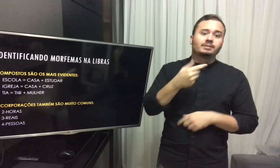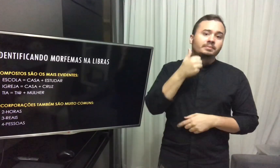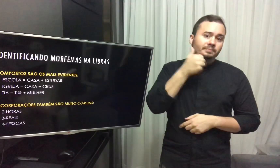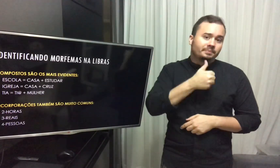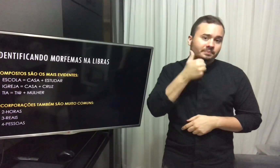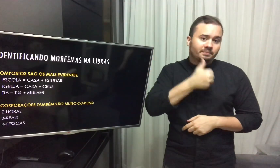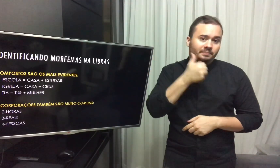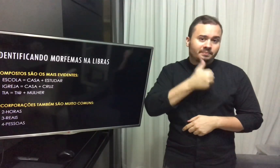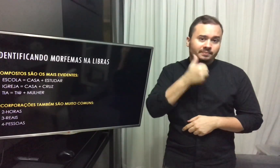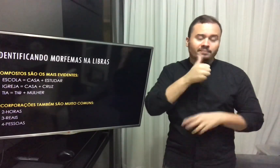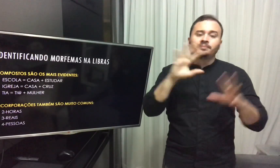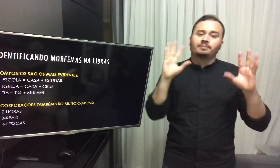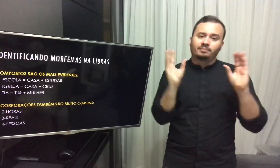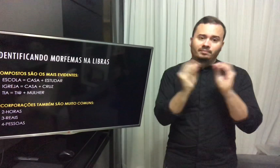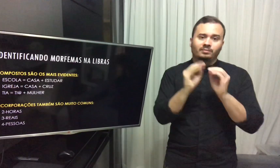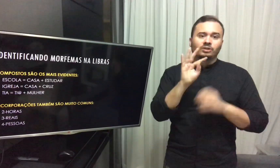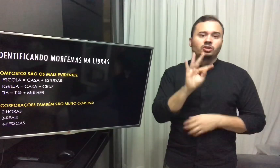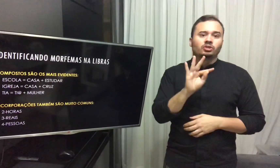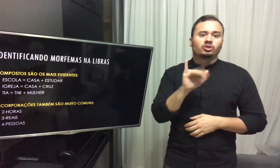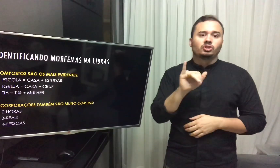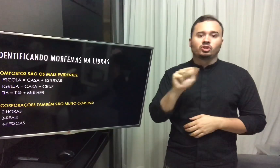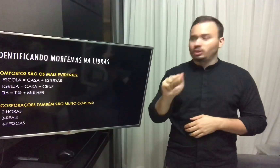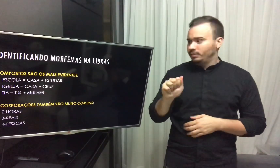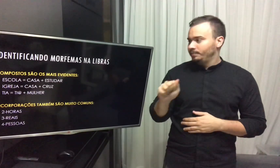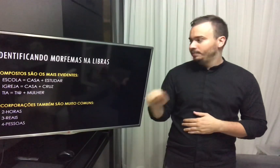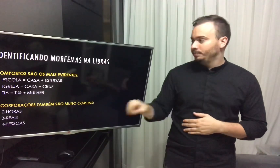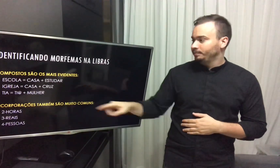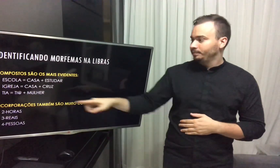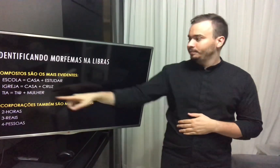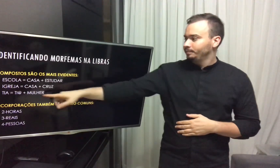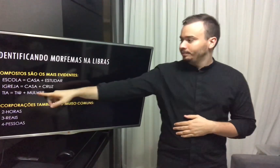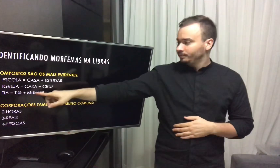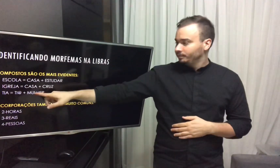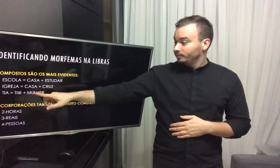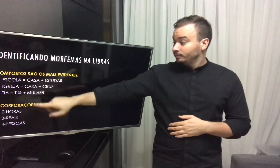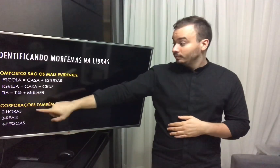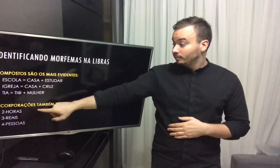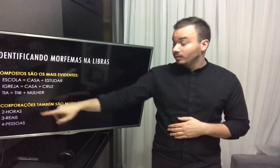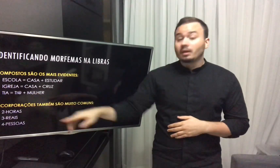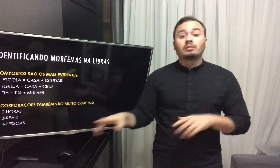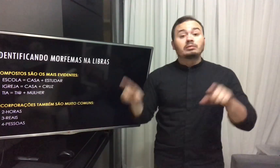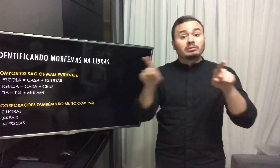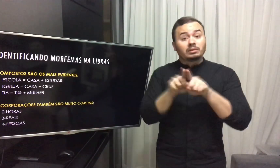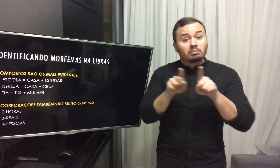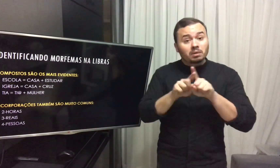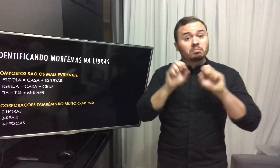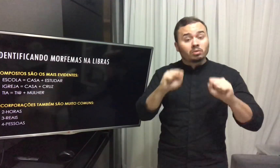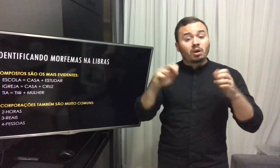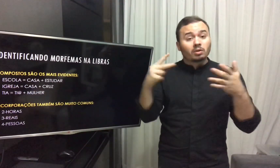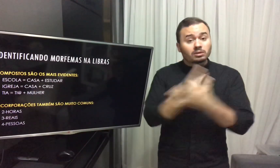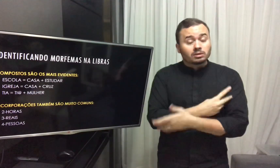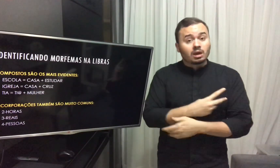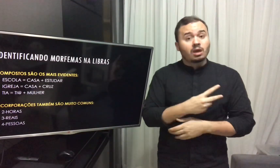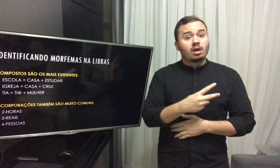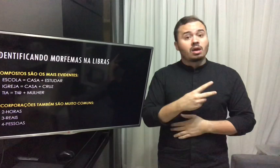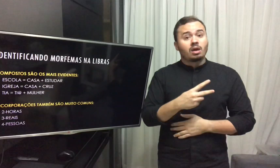pelo sinal de tio ou de tia neutro, e depois você marca o sexo da tia. Vou falar que é